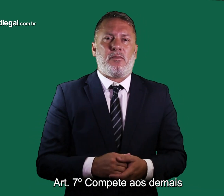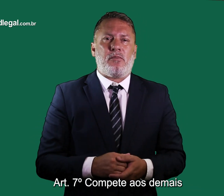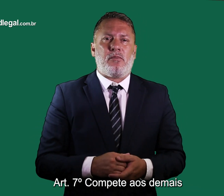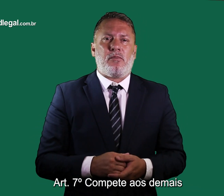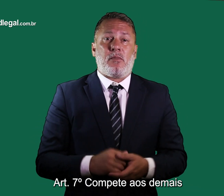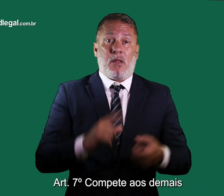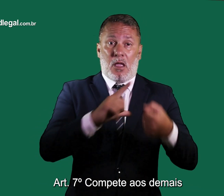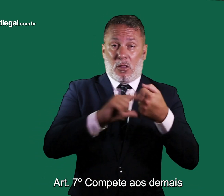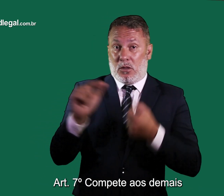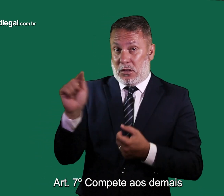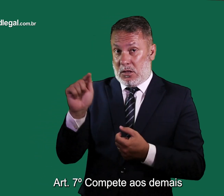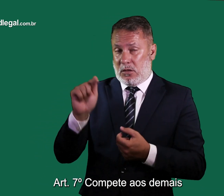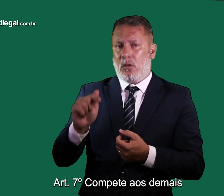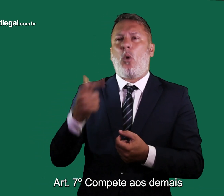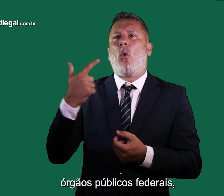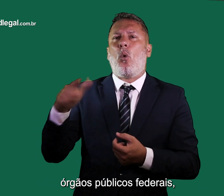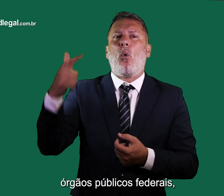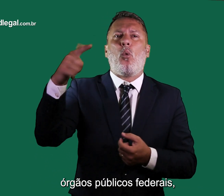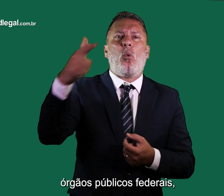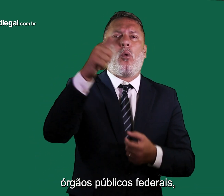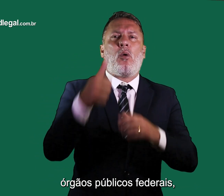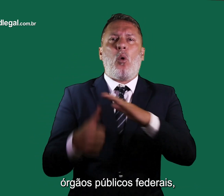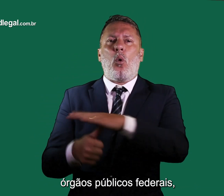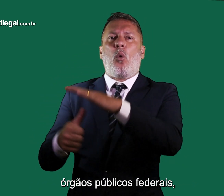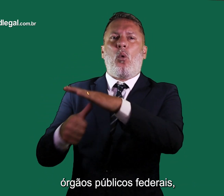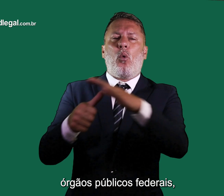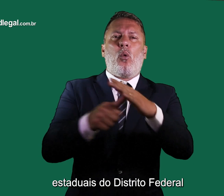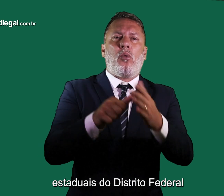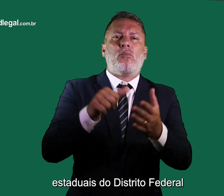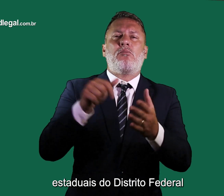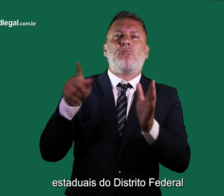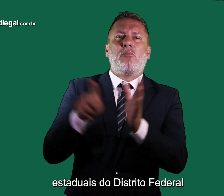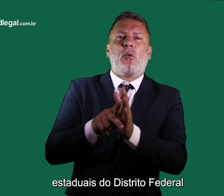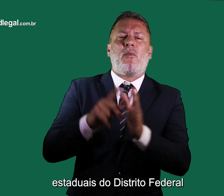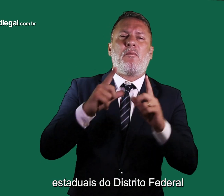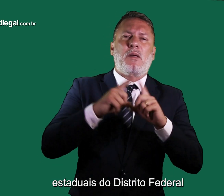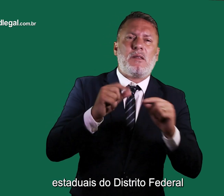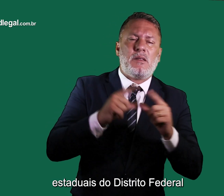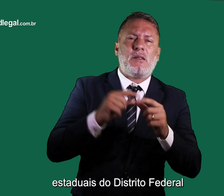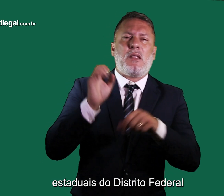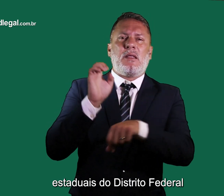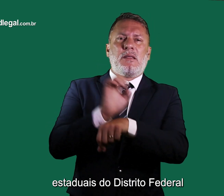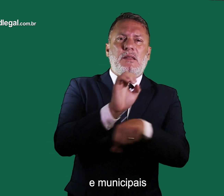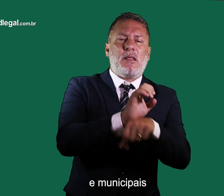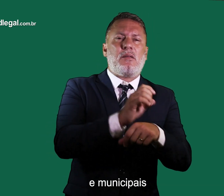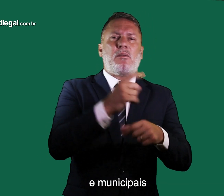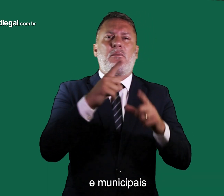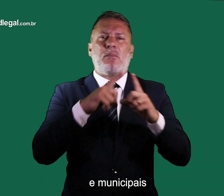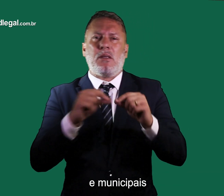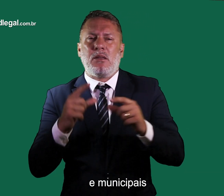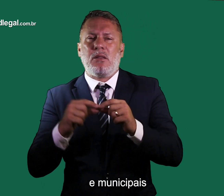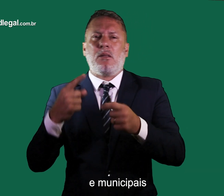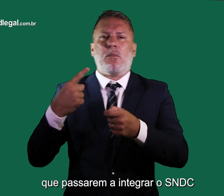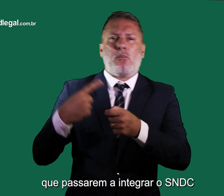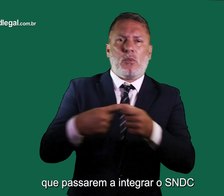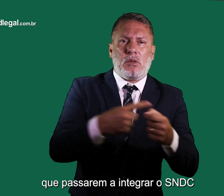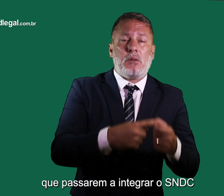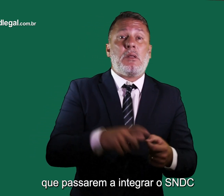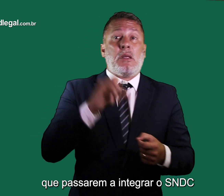7º. Compete aos demais órgãos públicos federais, estaduais, do Distrito Federal e municipais que passarem a